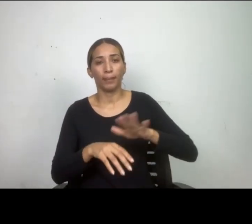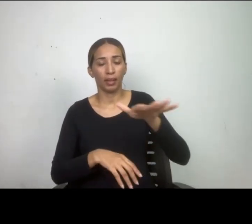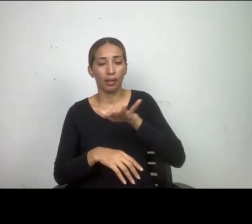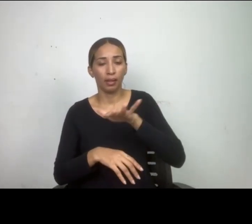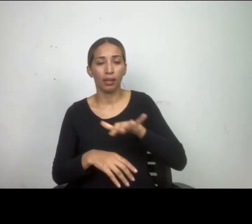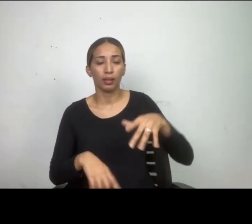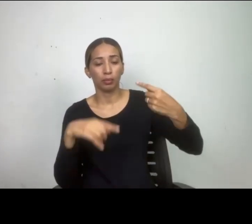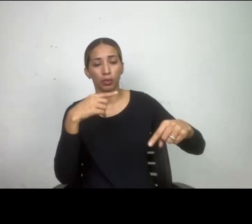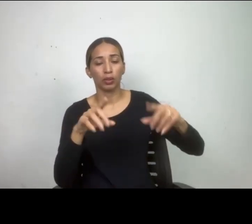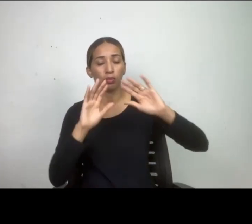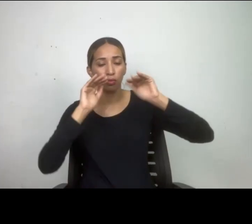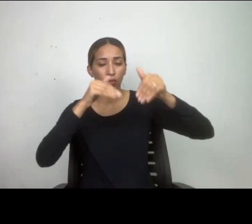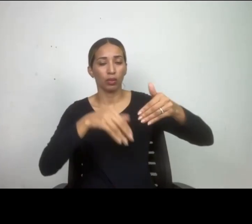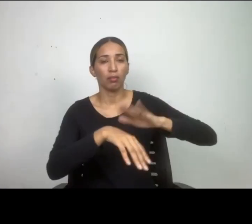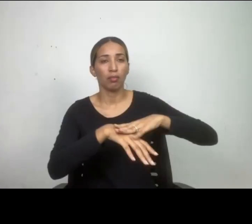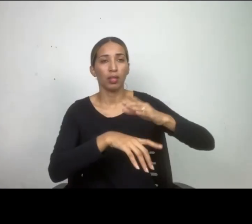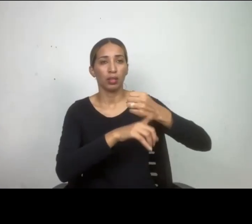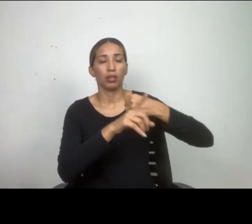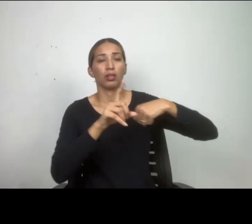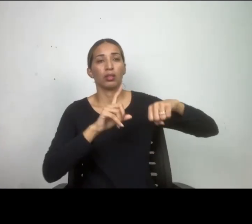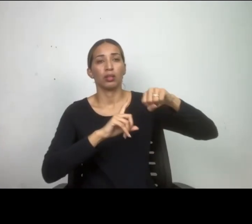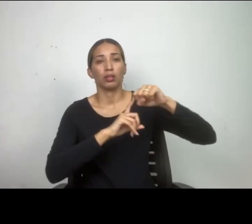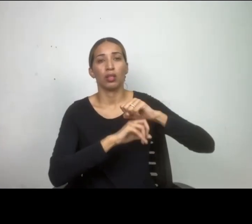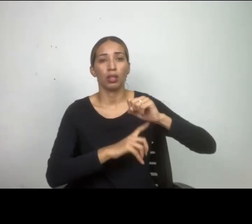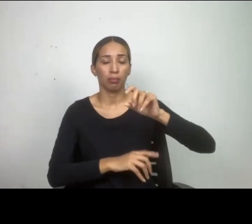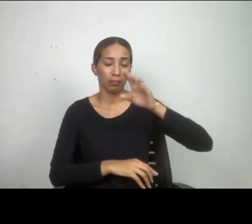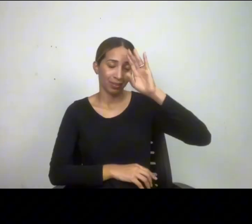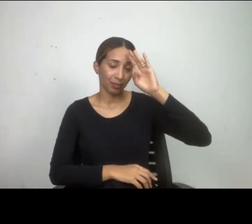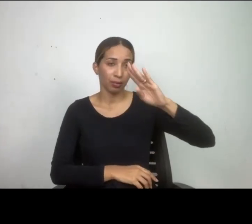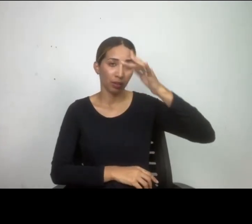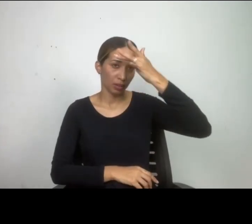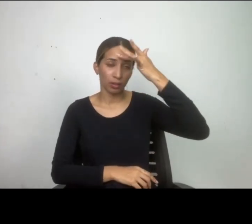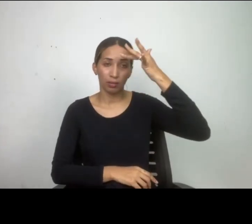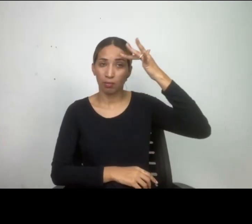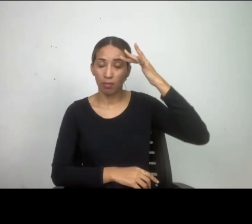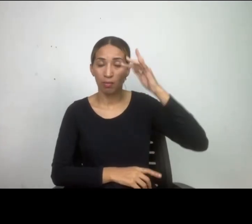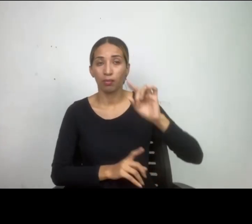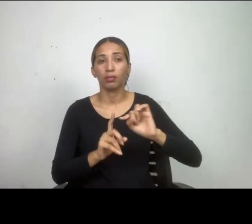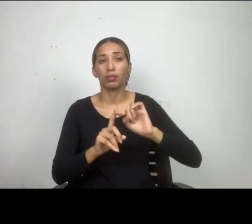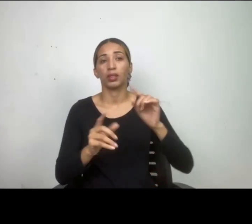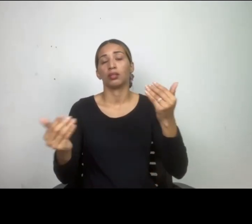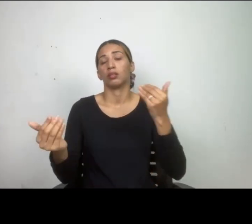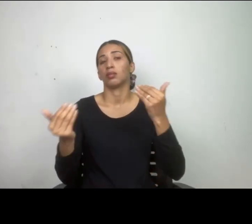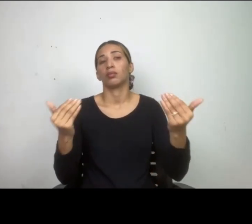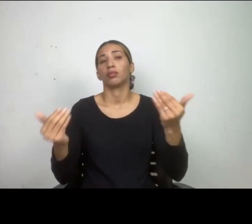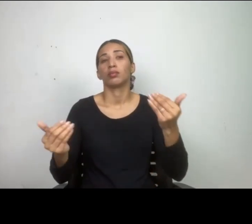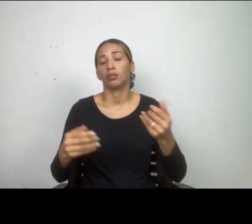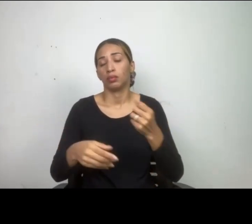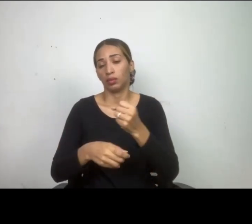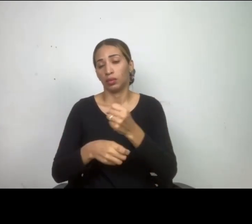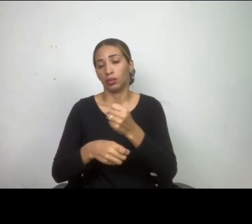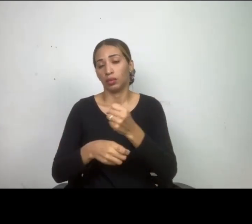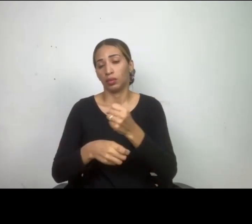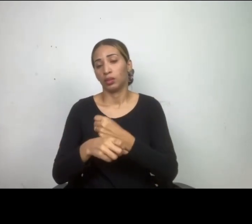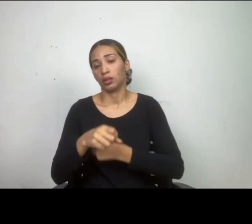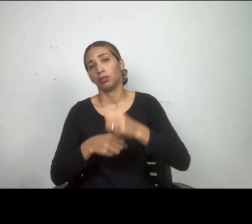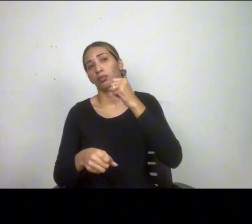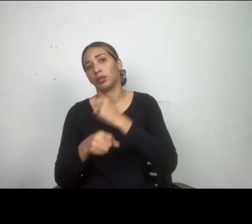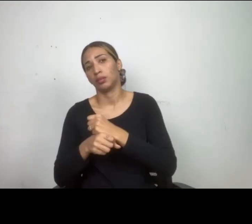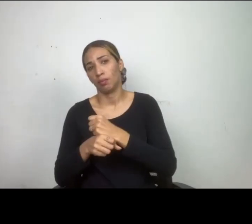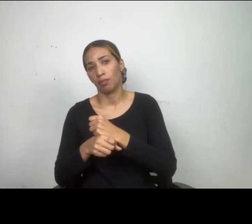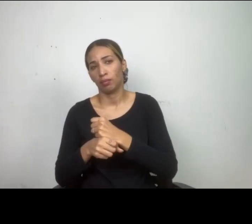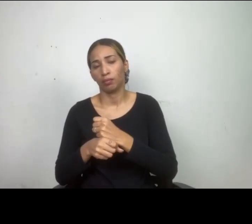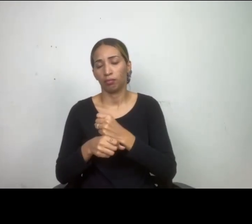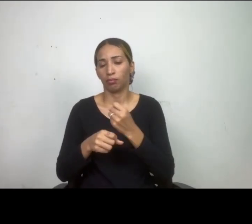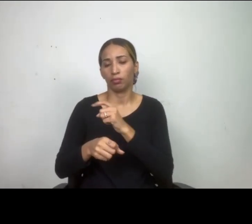sociais, em especial aí a política de saúde mental, mas o que a gente viu até o final do ano passado, que quando a gente foi fazendo esse monitoramento quase que em